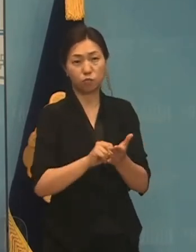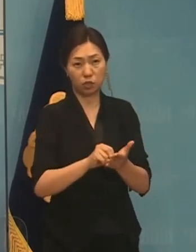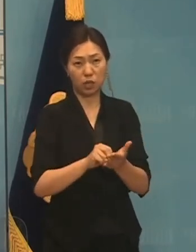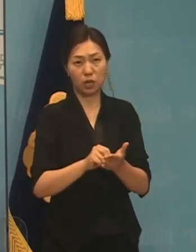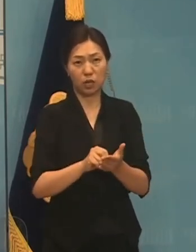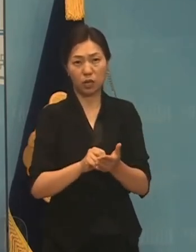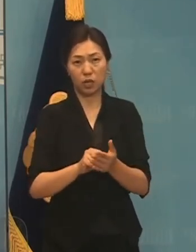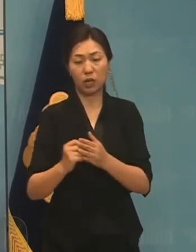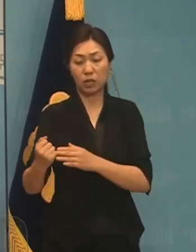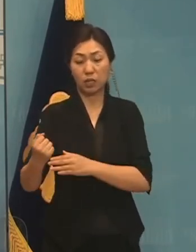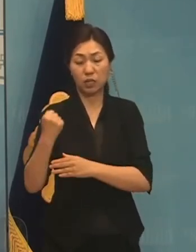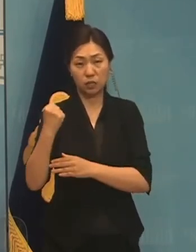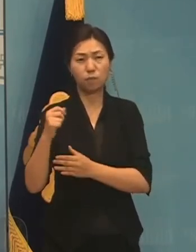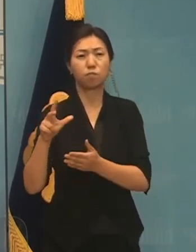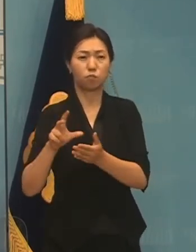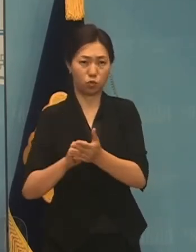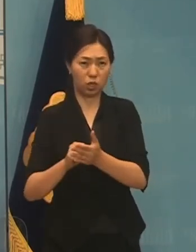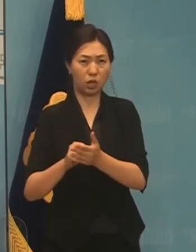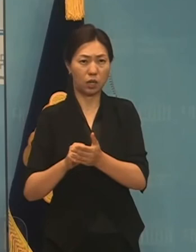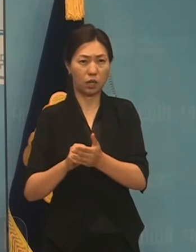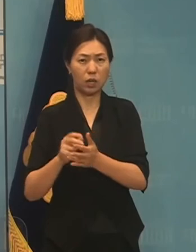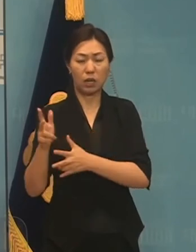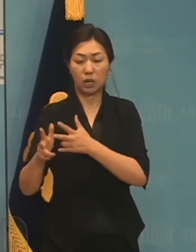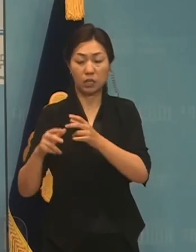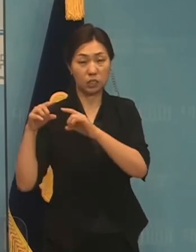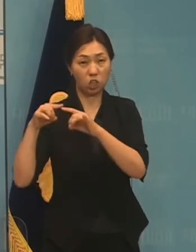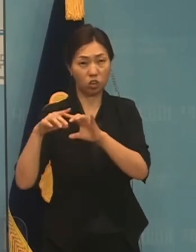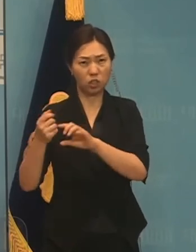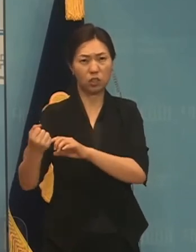에너지 정책의 실패일 것입니다.